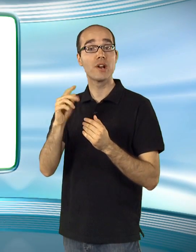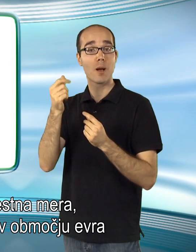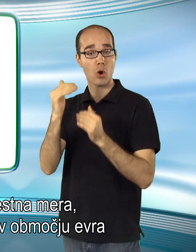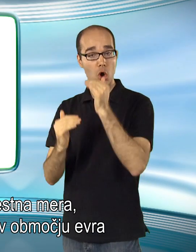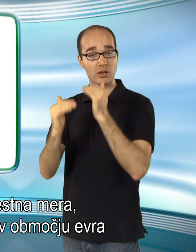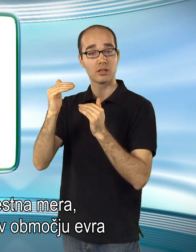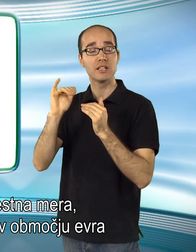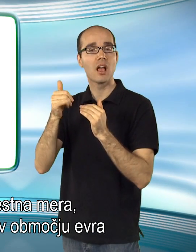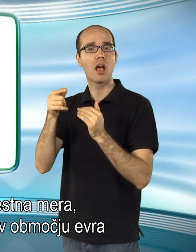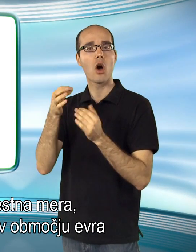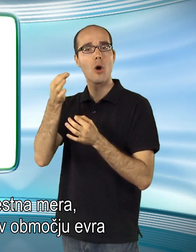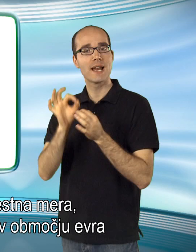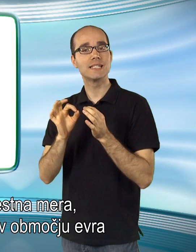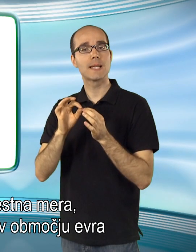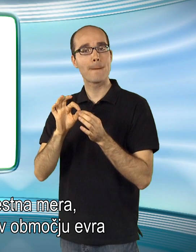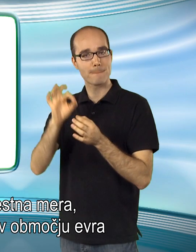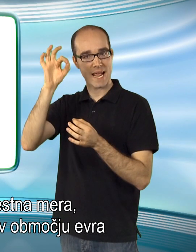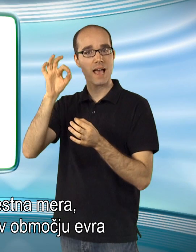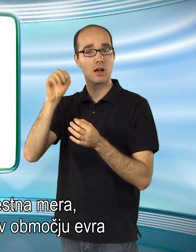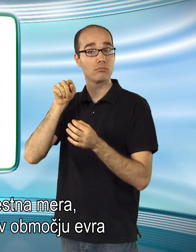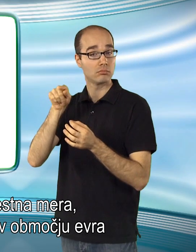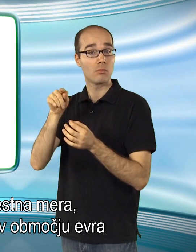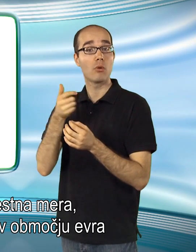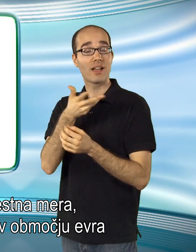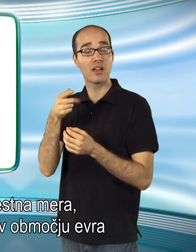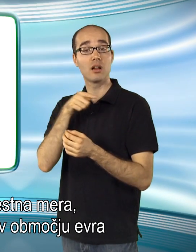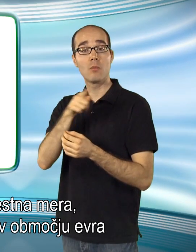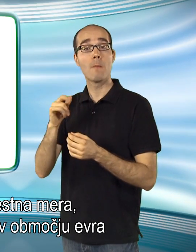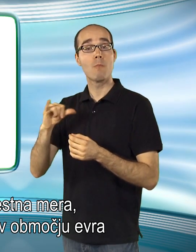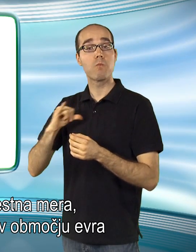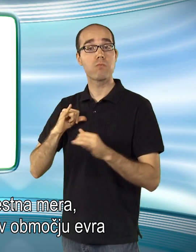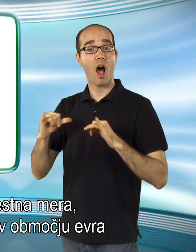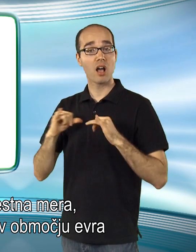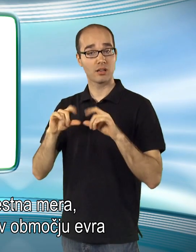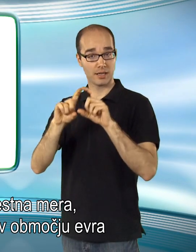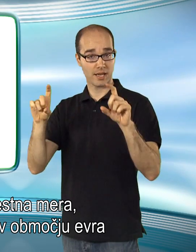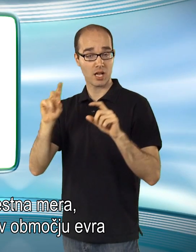Euribor je obrestna mera, po kateri si banke v območju evra med seboj posojajo denar.